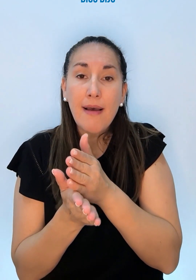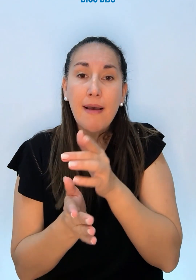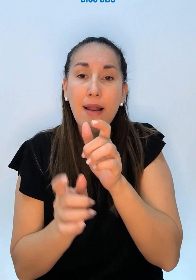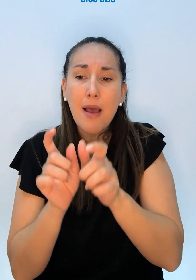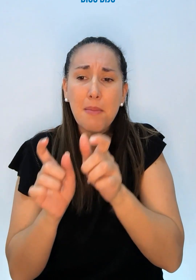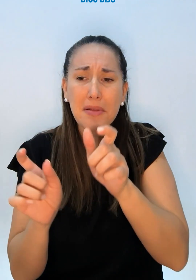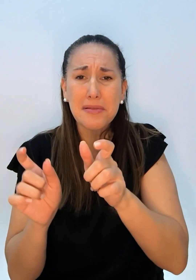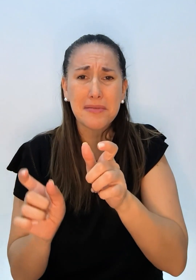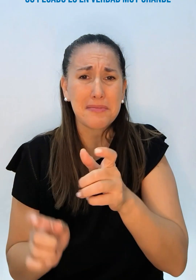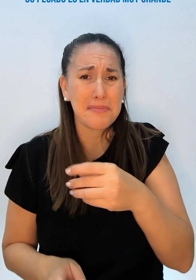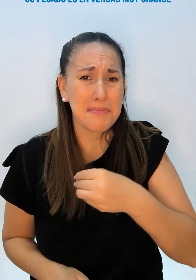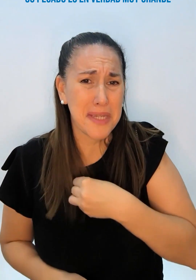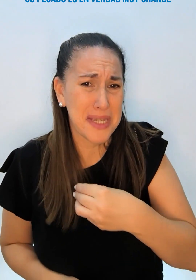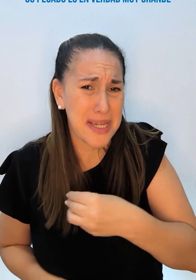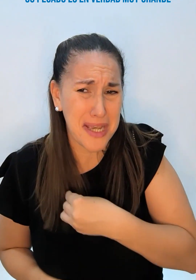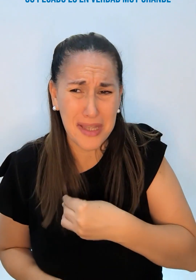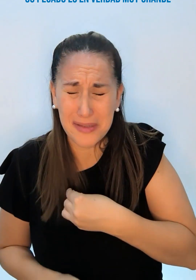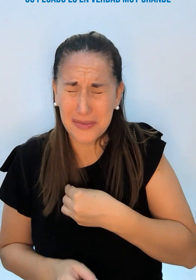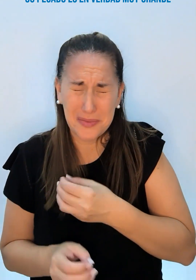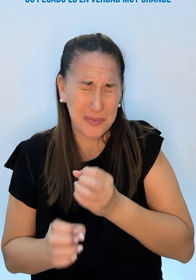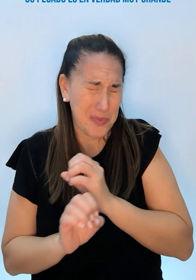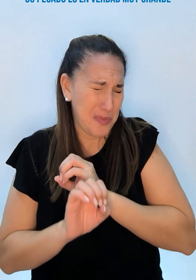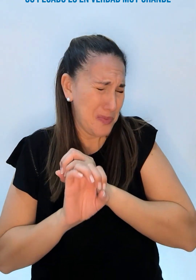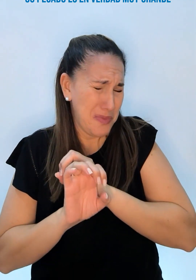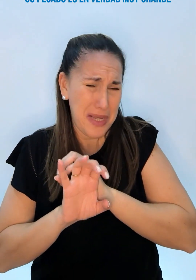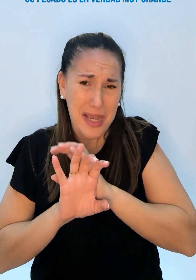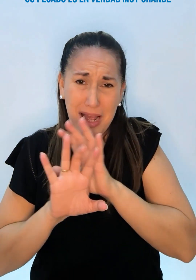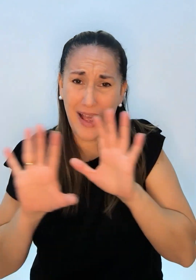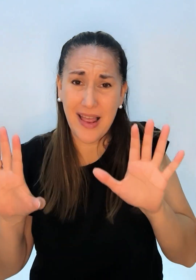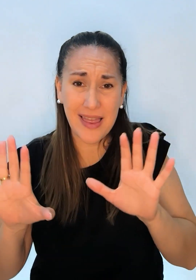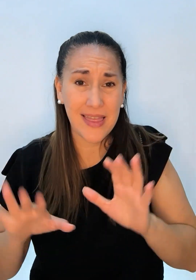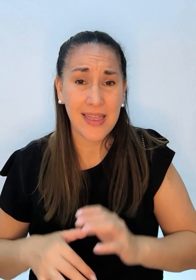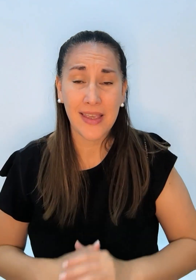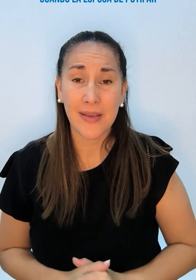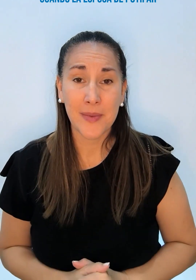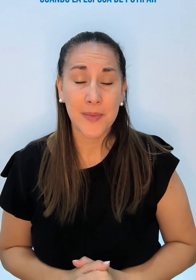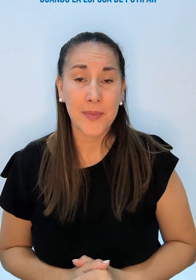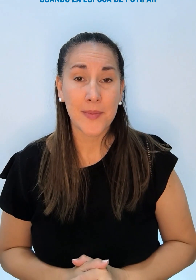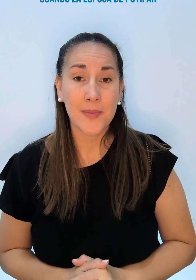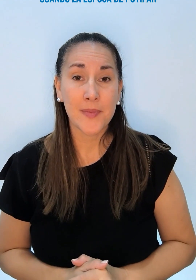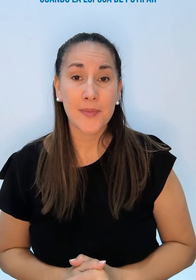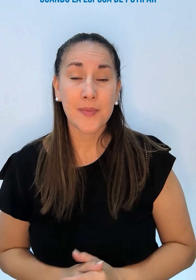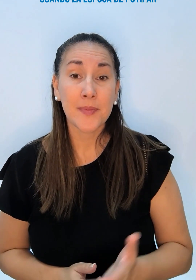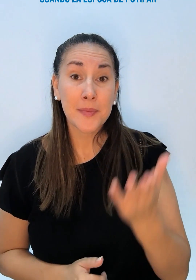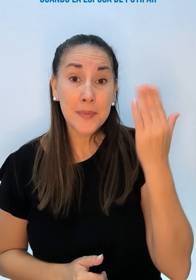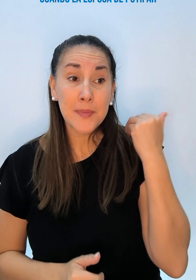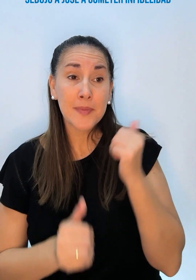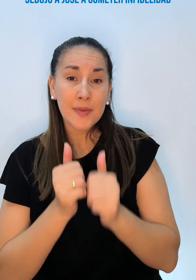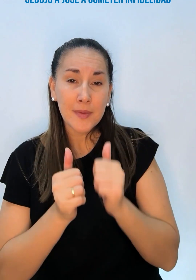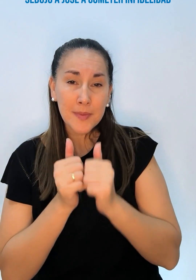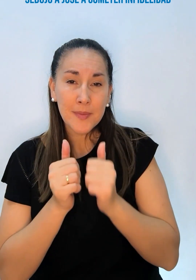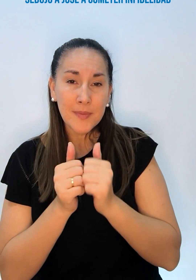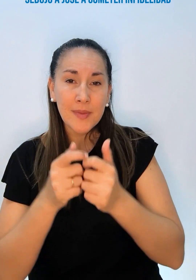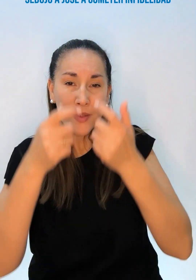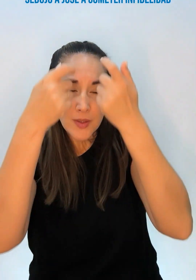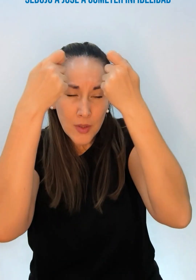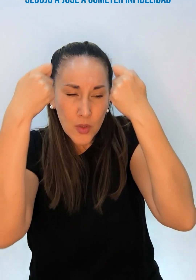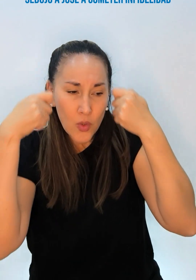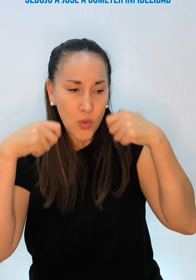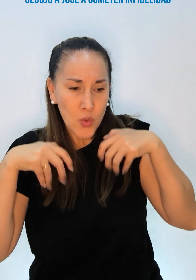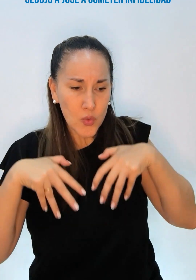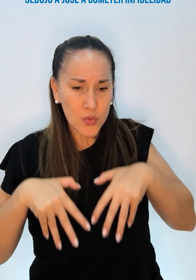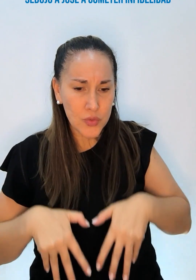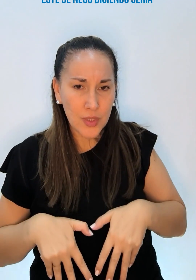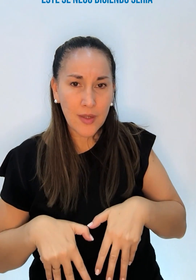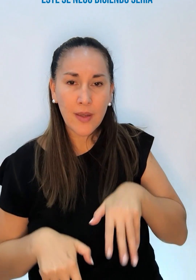versículo 7. Dios dijo: su pecado es en verdad muy grande. Cuando la esposa de Potifar sedujo a José a